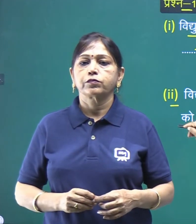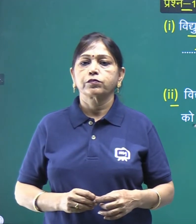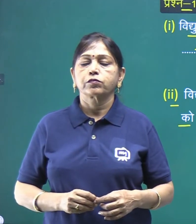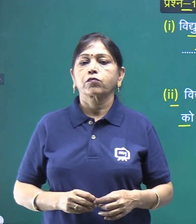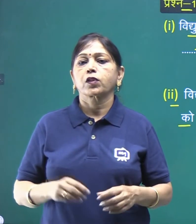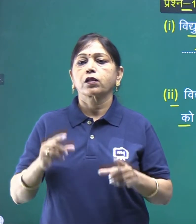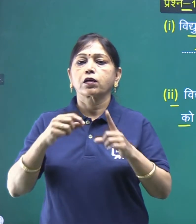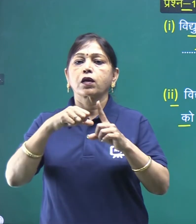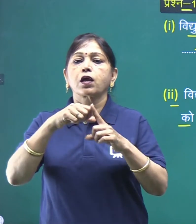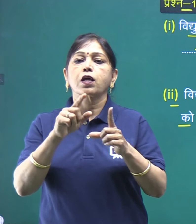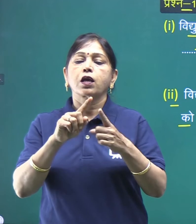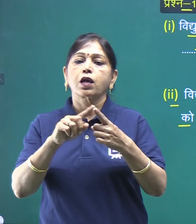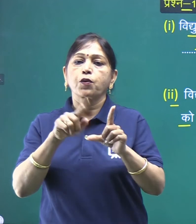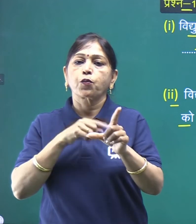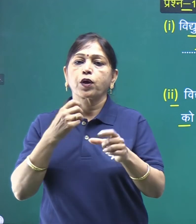युक्ति को